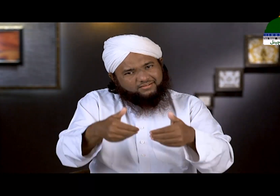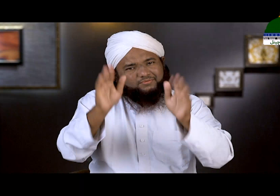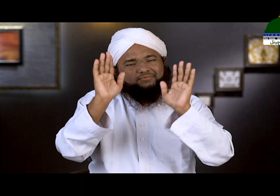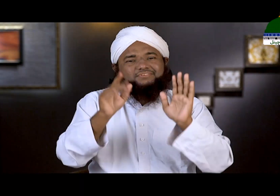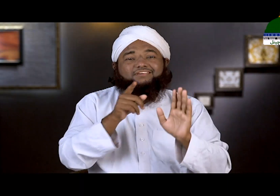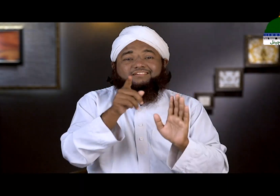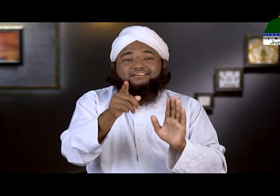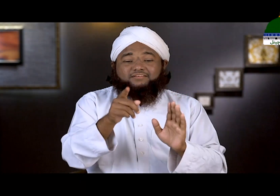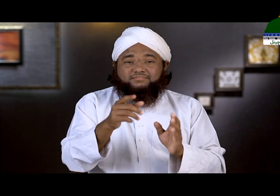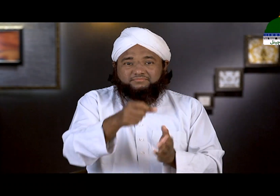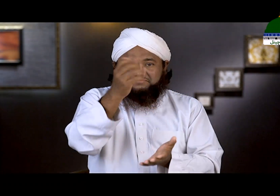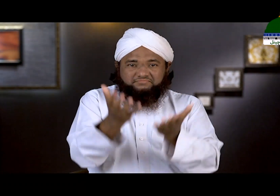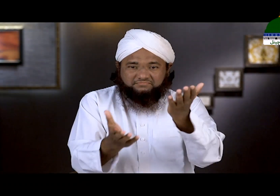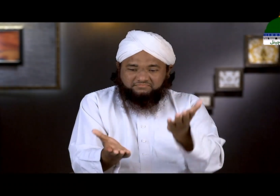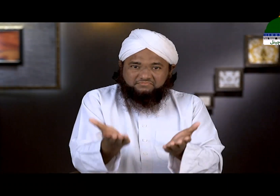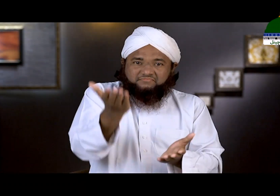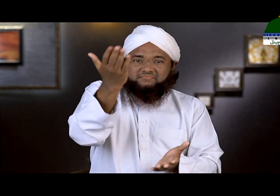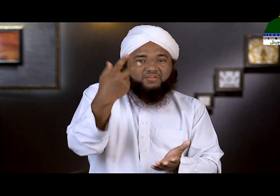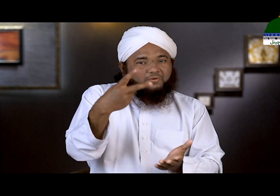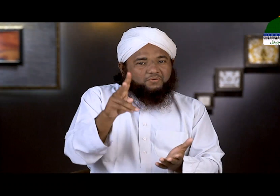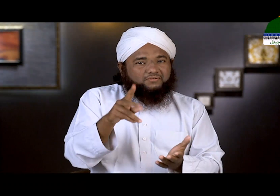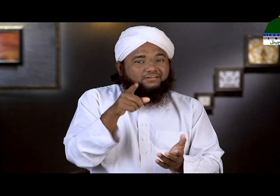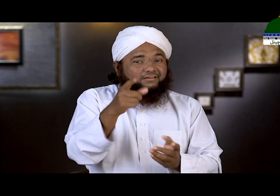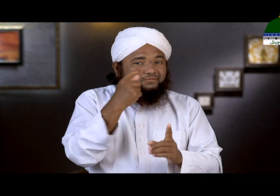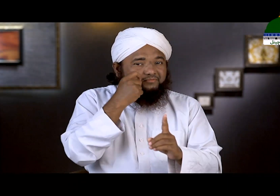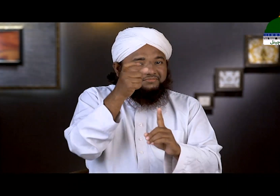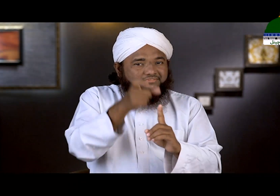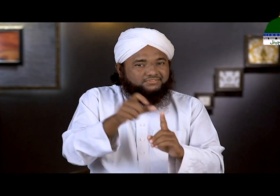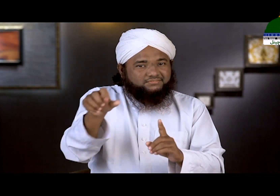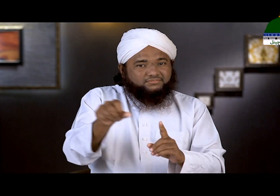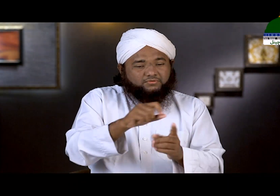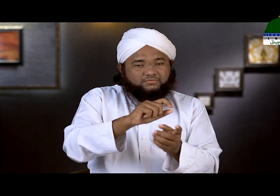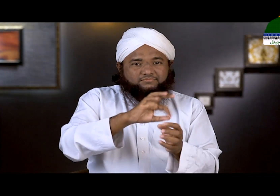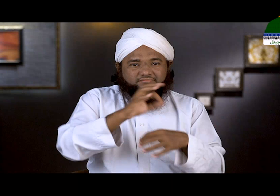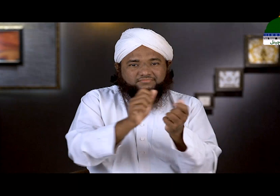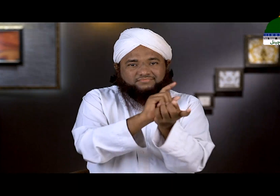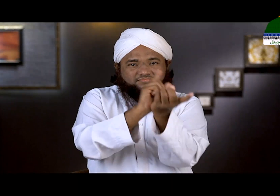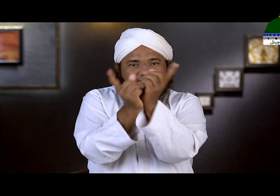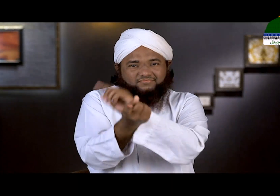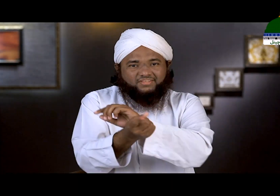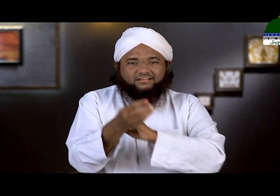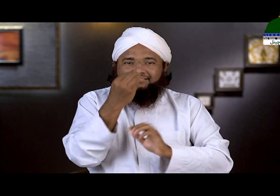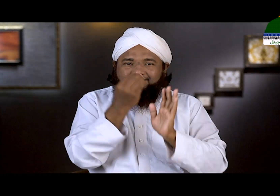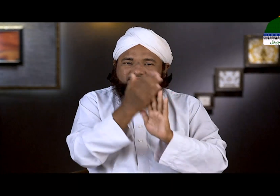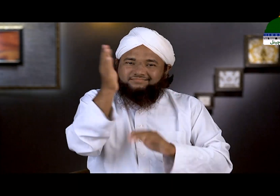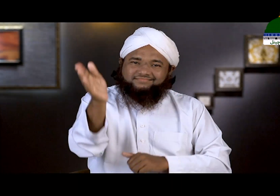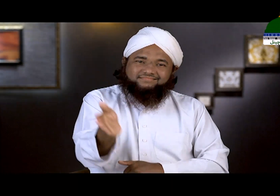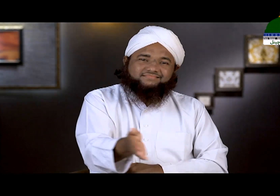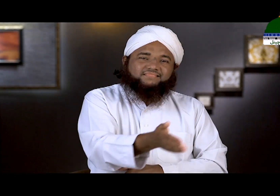گیا، کامیاب ہو گیا، اس کی نیکیوں کا پلڑا وزنی کر دیا گیا، اب اسے جنت میں لے جاؤ۔ جب فرشتے اس